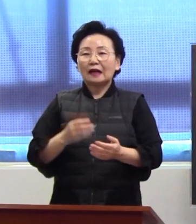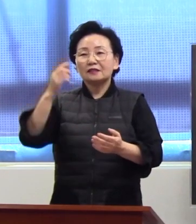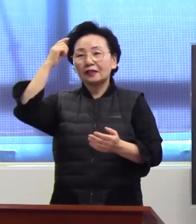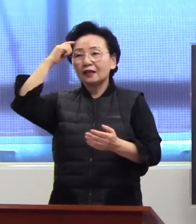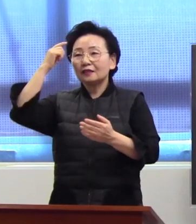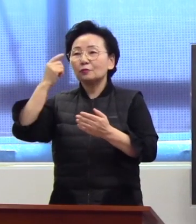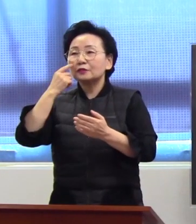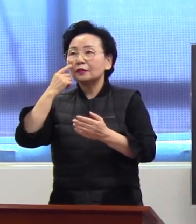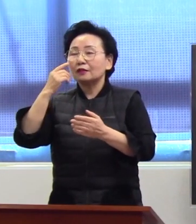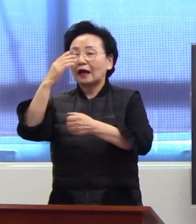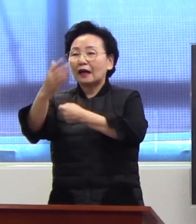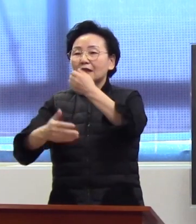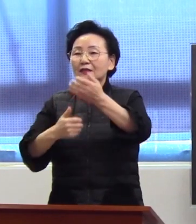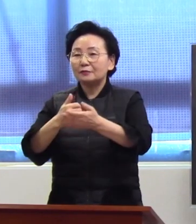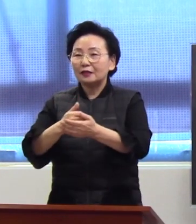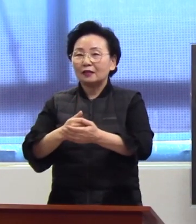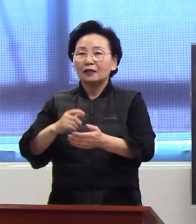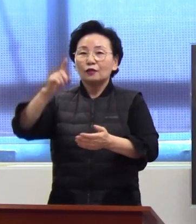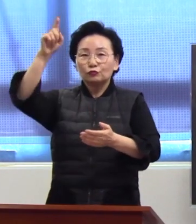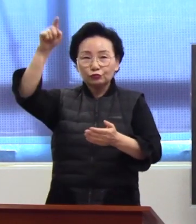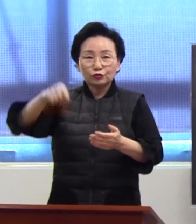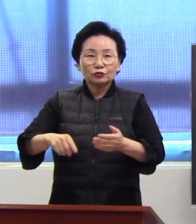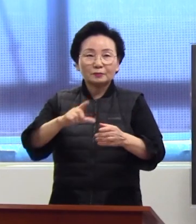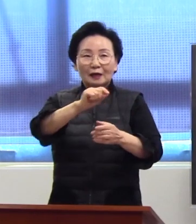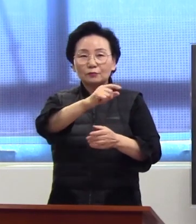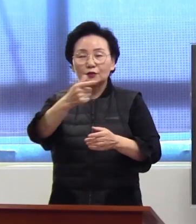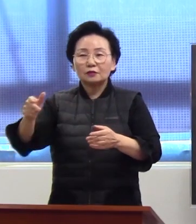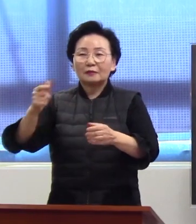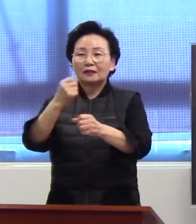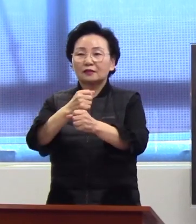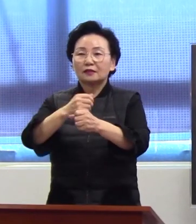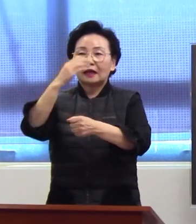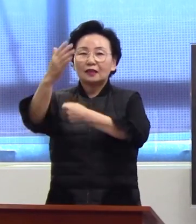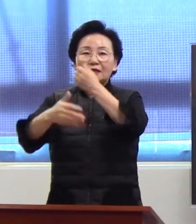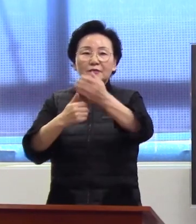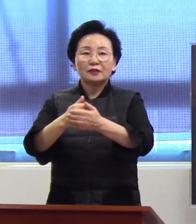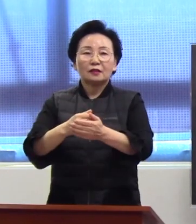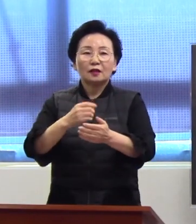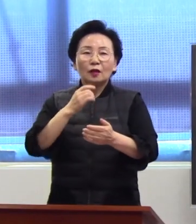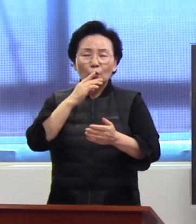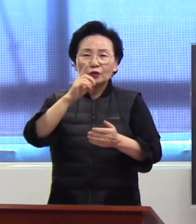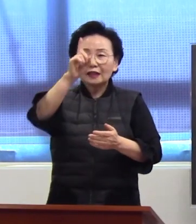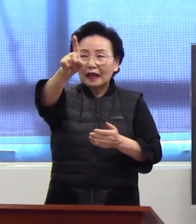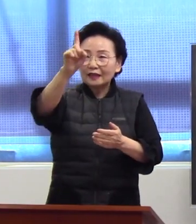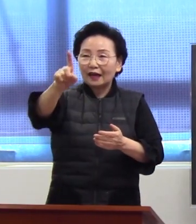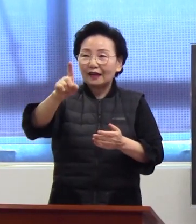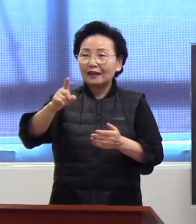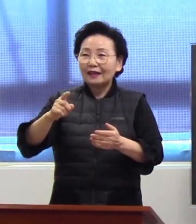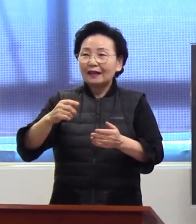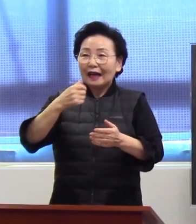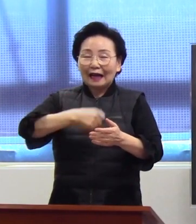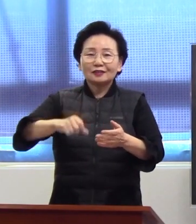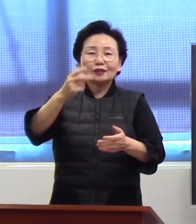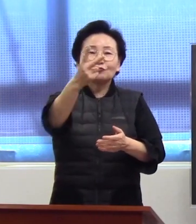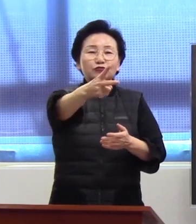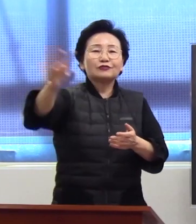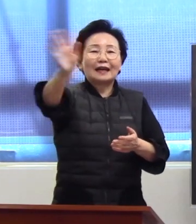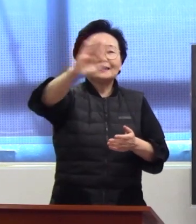아니 생각해 보세요. 하나님이 우주 만물을 만드신 하나님이 오직 하나 아들이 둘도